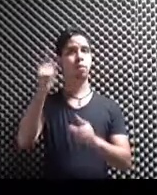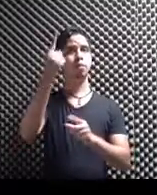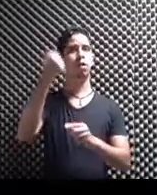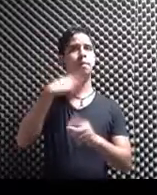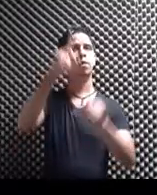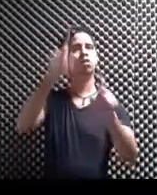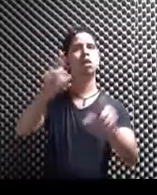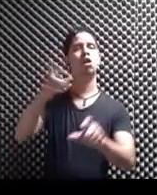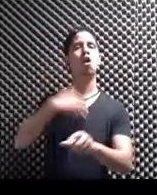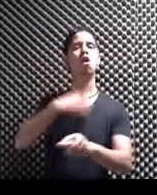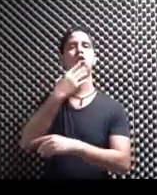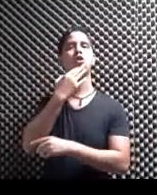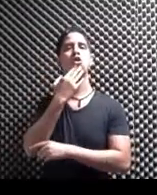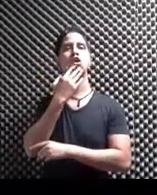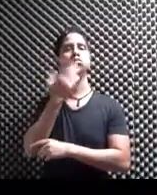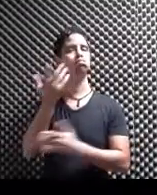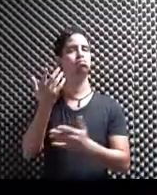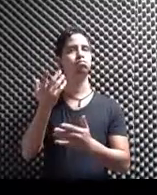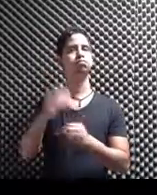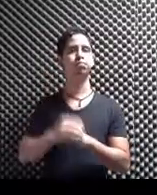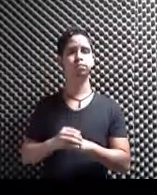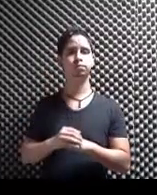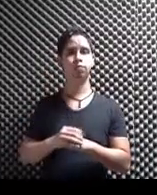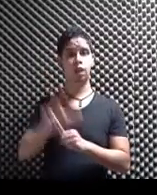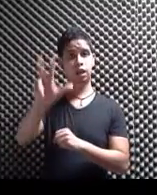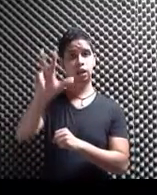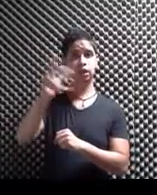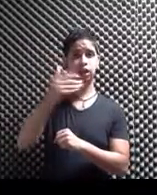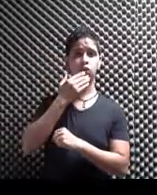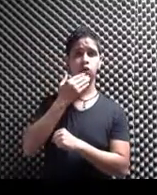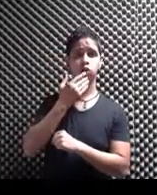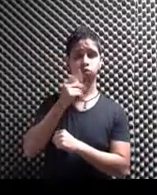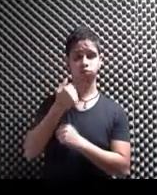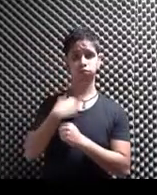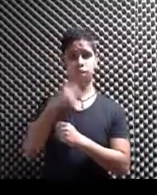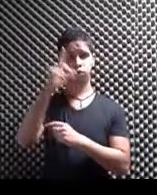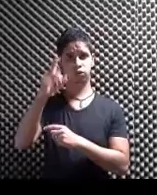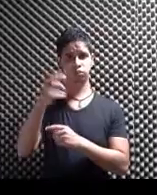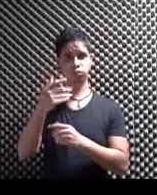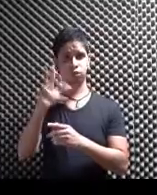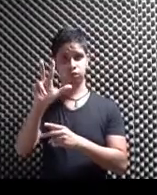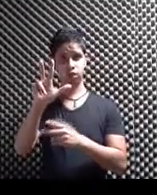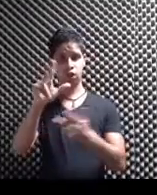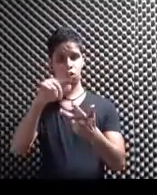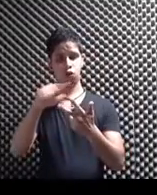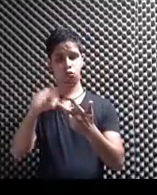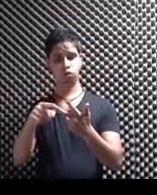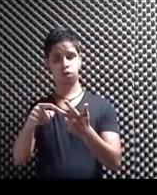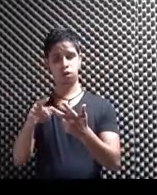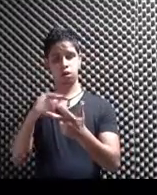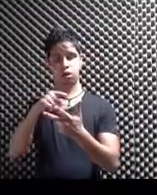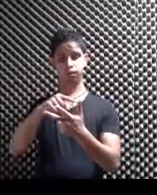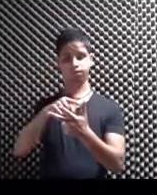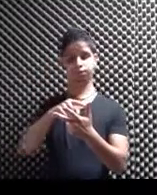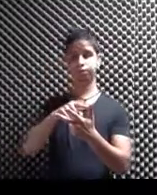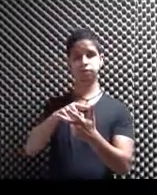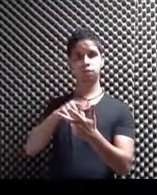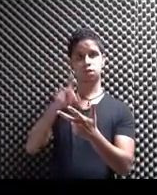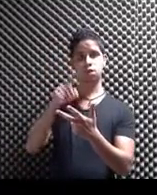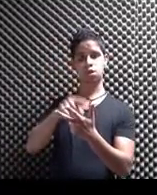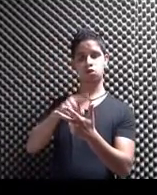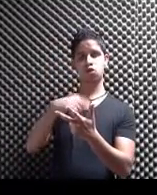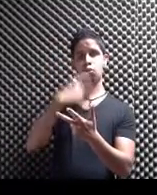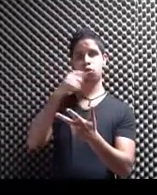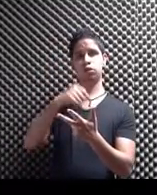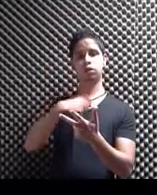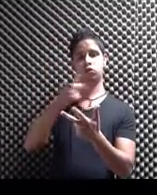los colores los colores son los primeros tres colores la persona me dice tres colores yo digo tu prioridad es esta tu lucha es este y tu desgaste es